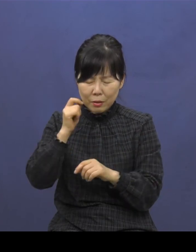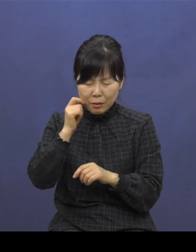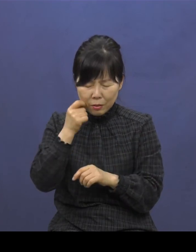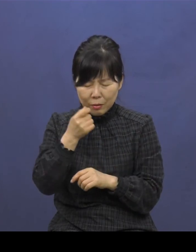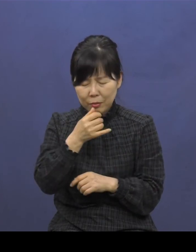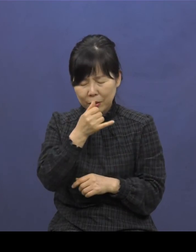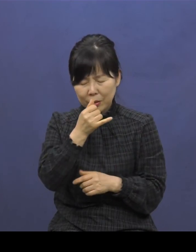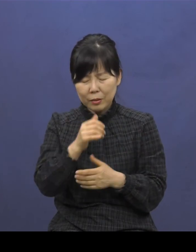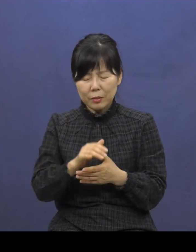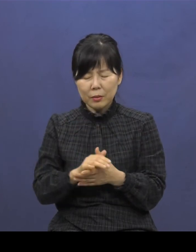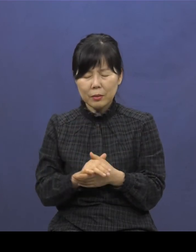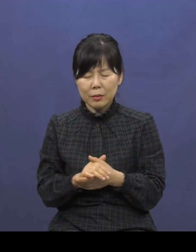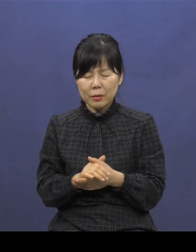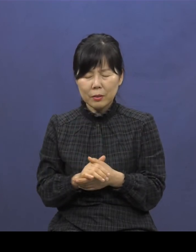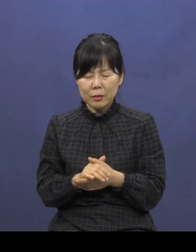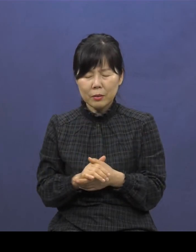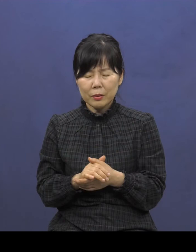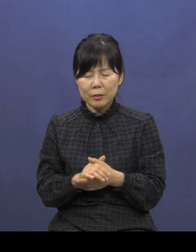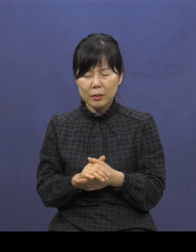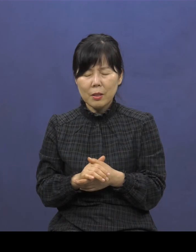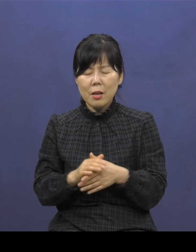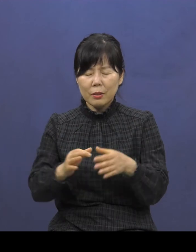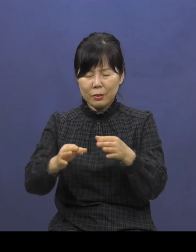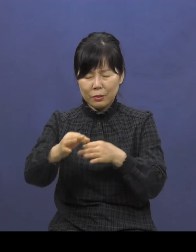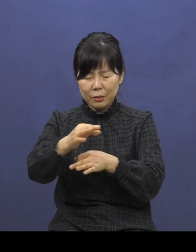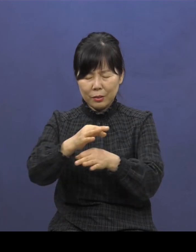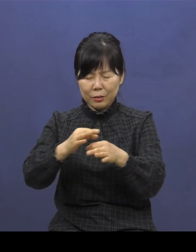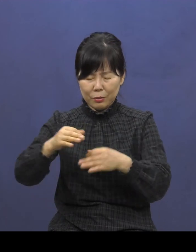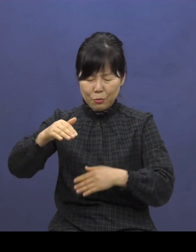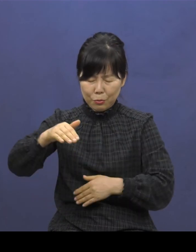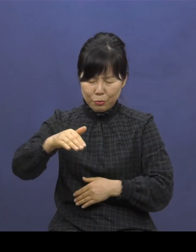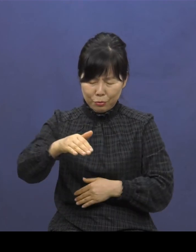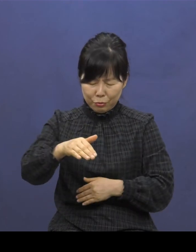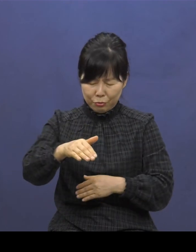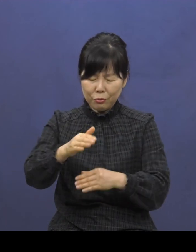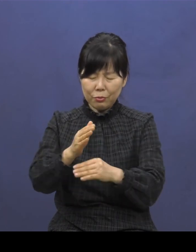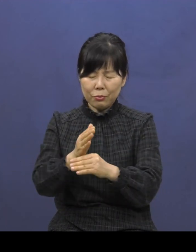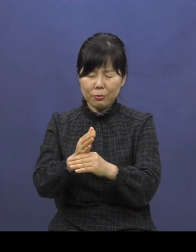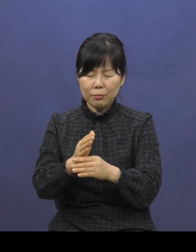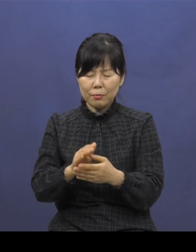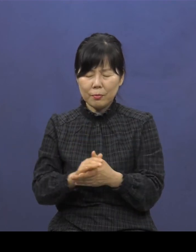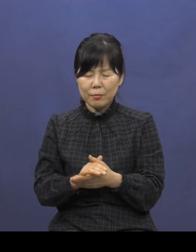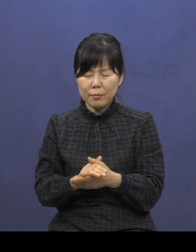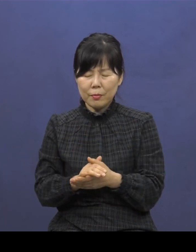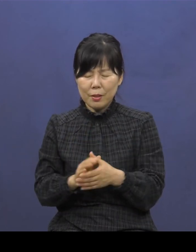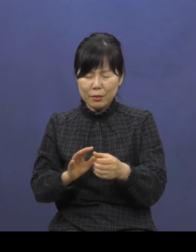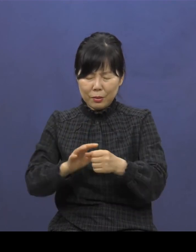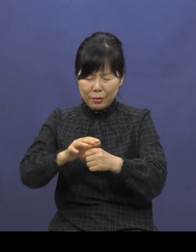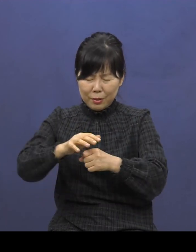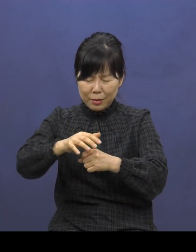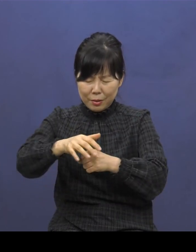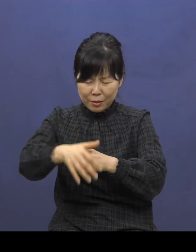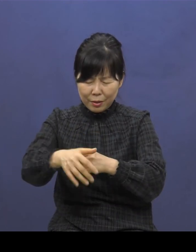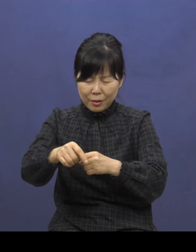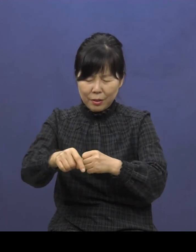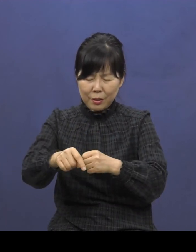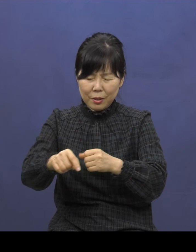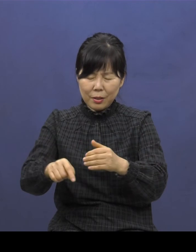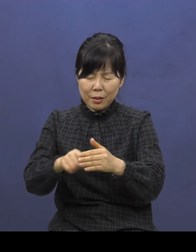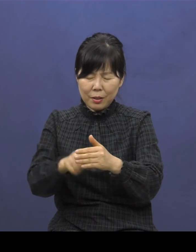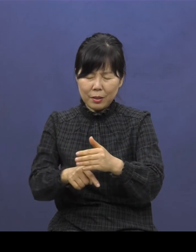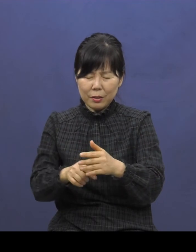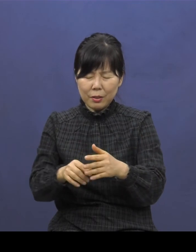수많은 후유증들이 지금 오고 있는데 그중에 가장 사실 우리를 어렵게 하는 것은 경제적인 것입니다. 지금 경제적인 어떤